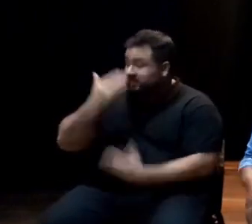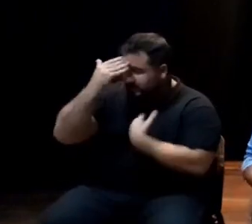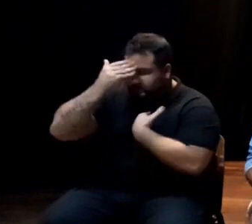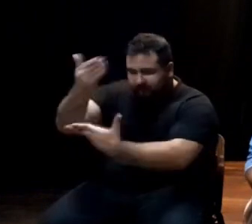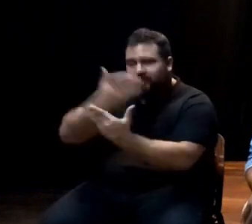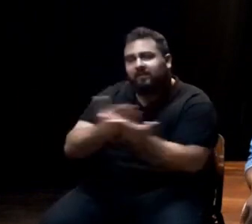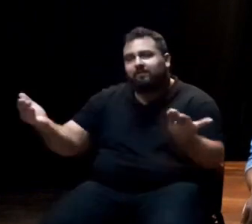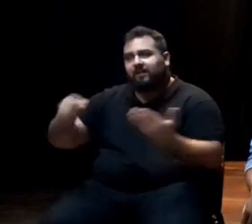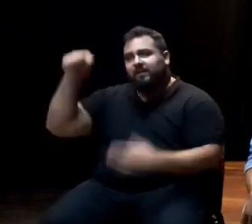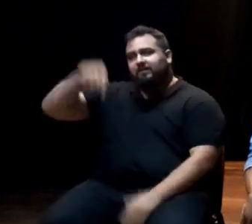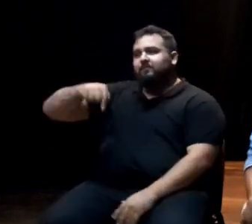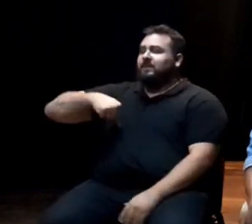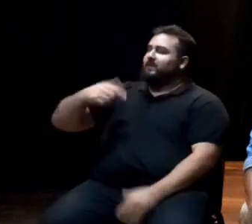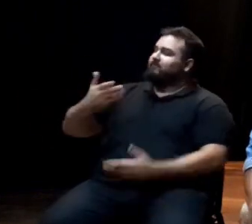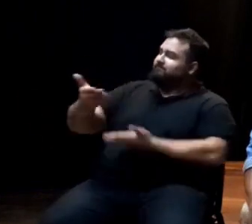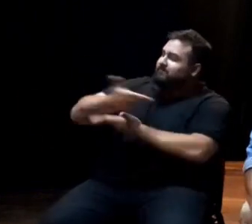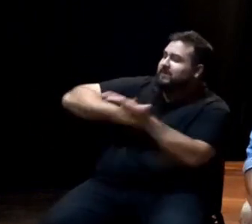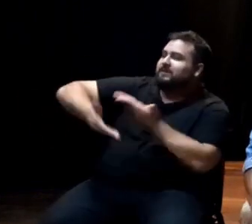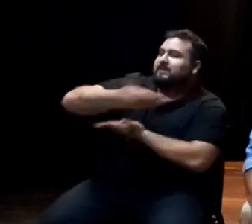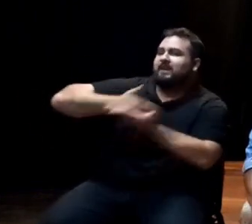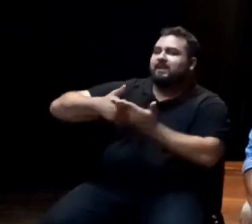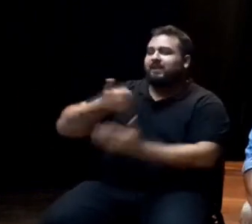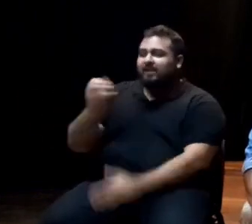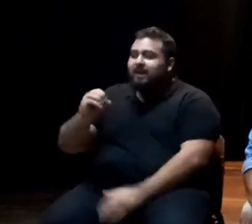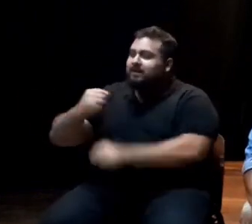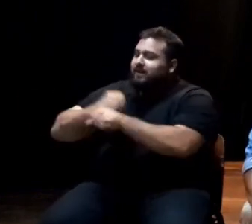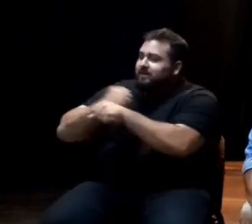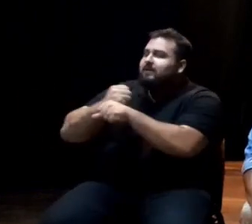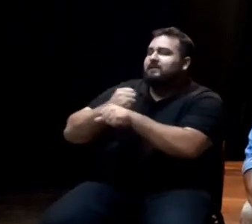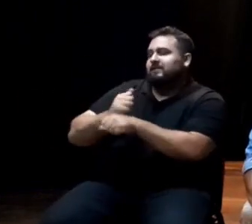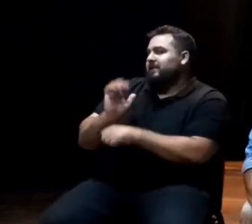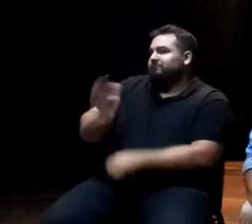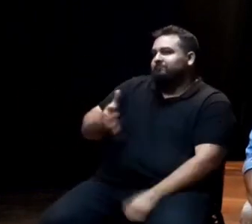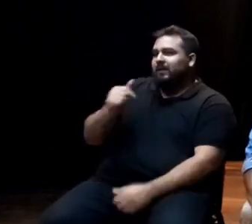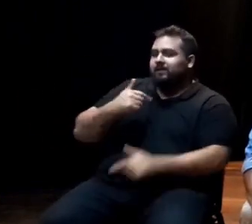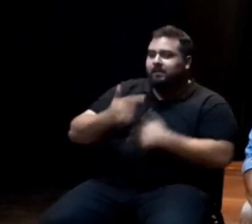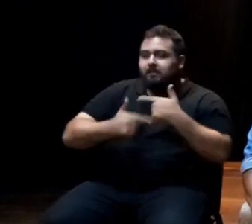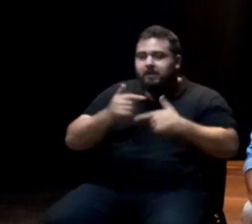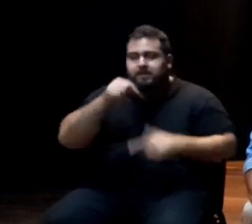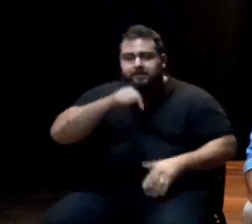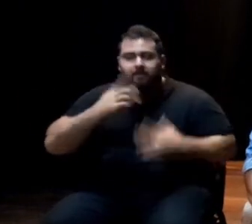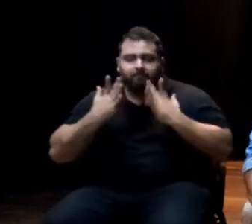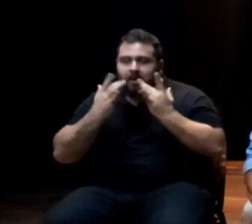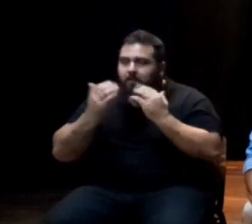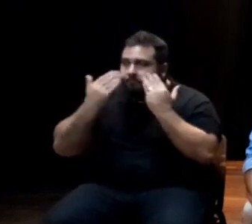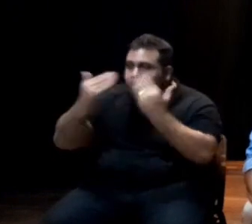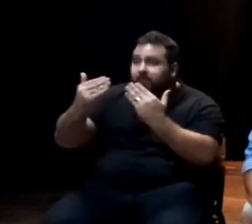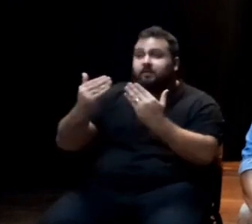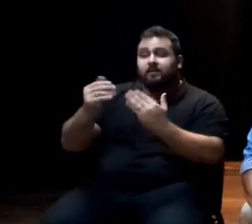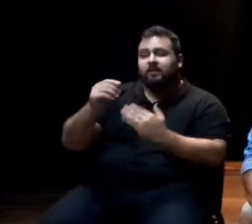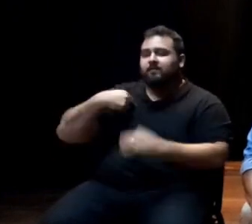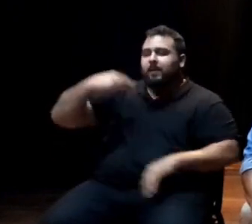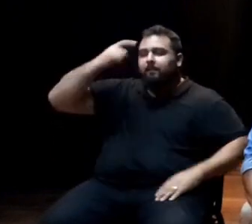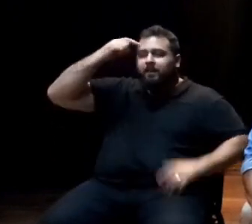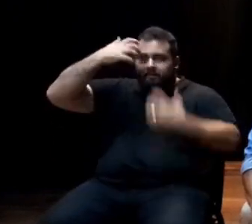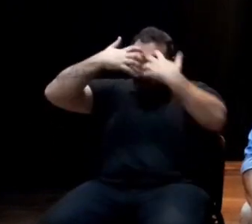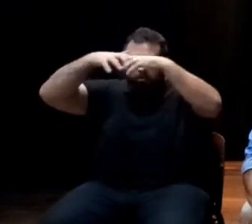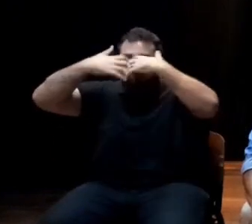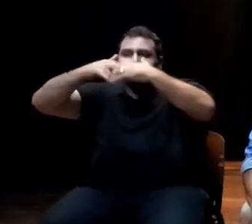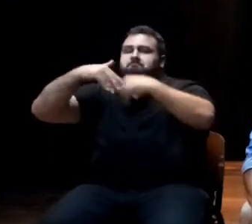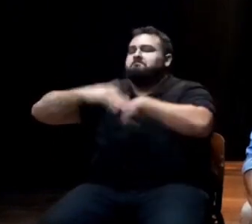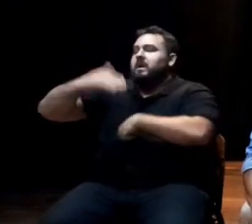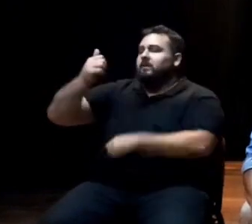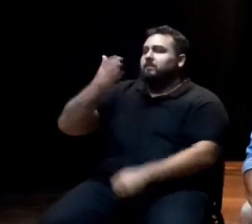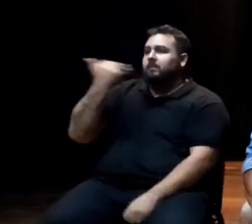imensamente vocês virem compartilhar conosco esses 10 anos aí de estrada. Vamos sair daqui pensando ainda mais e melhor